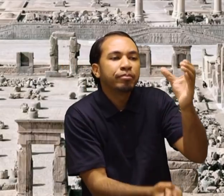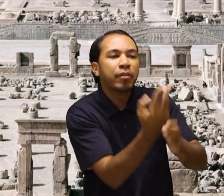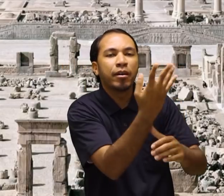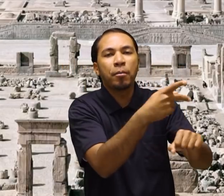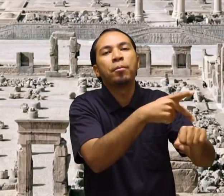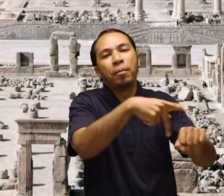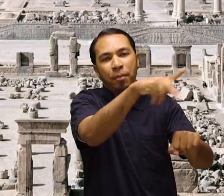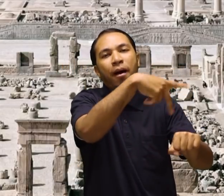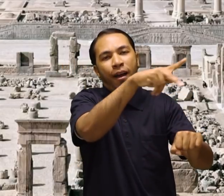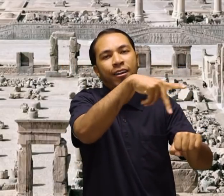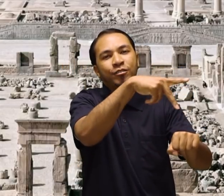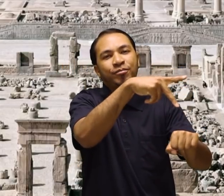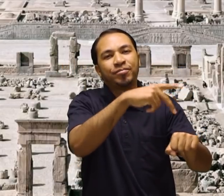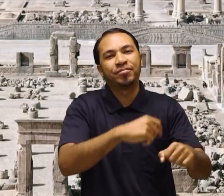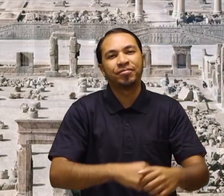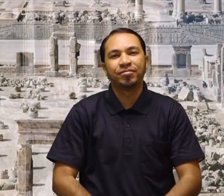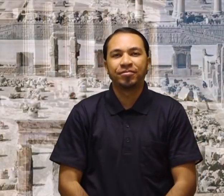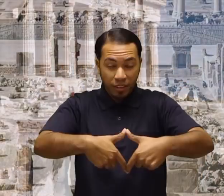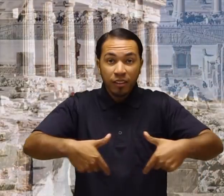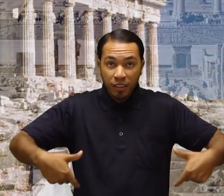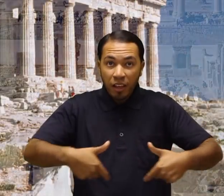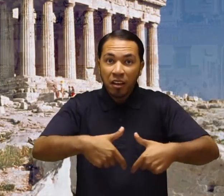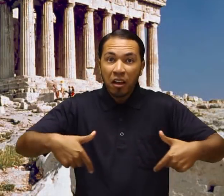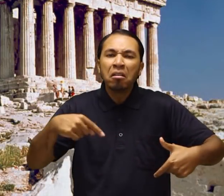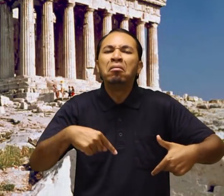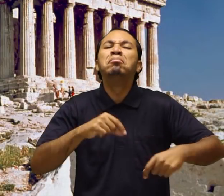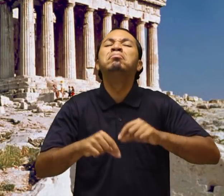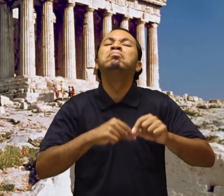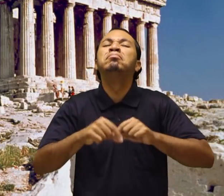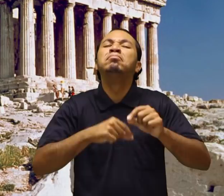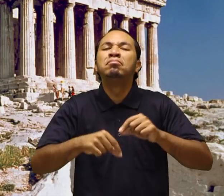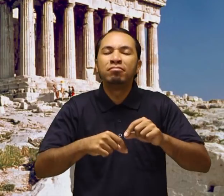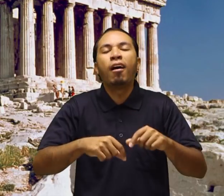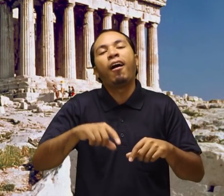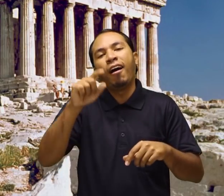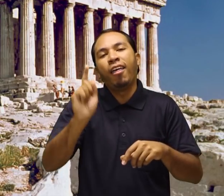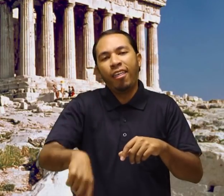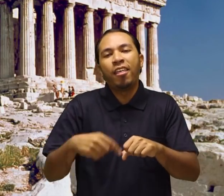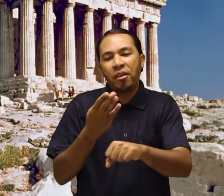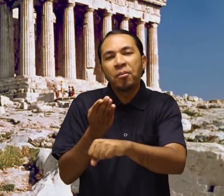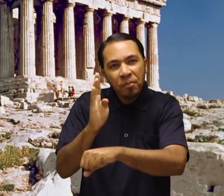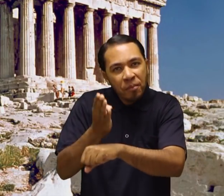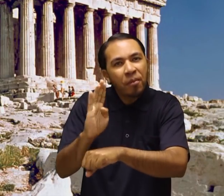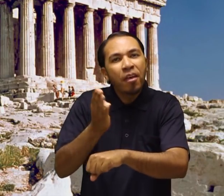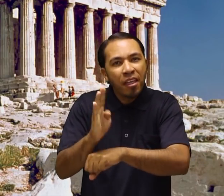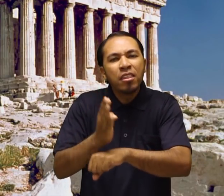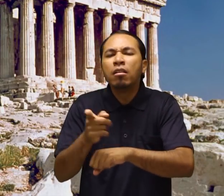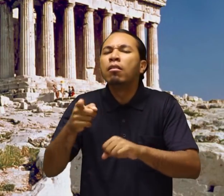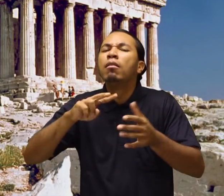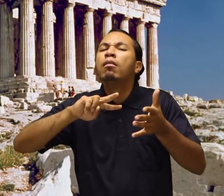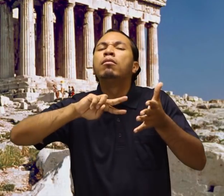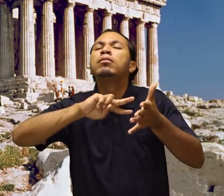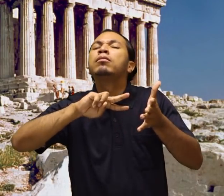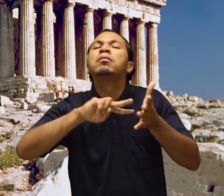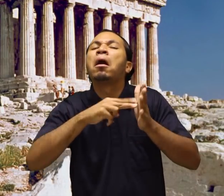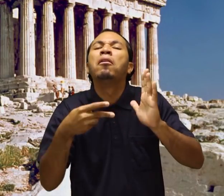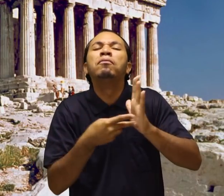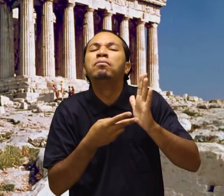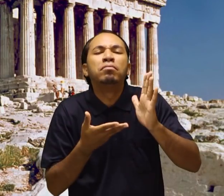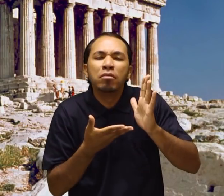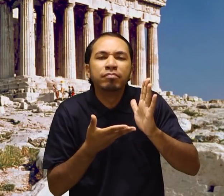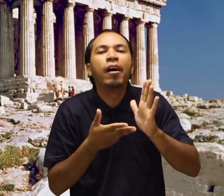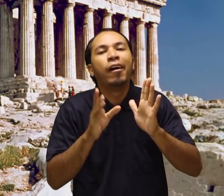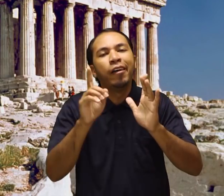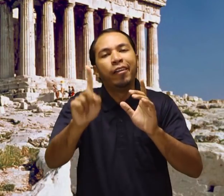Os anos passaram e surgiu um outro país. A cintura era feita de bronze.